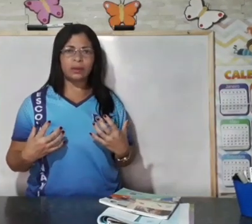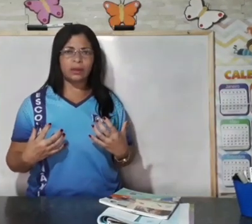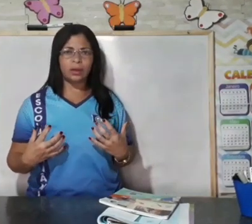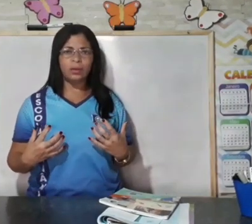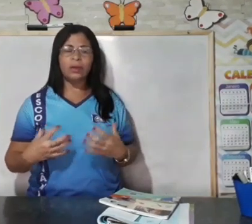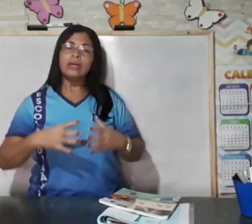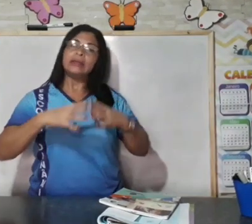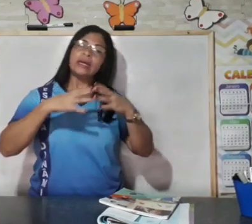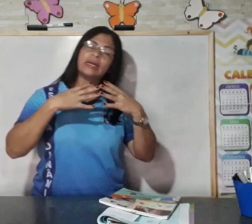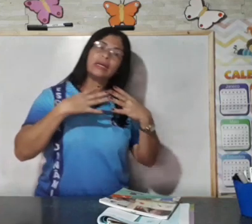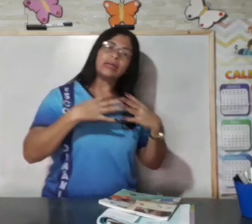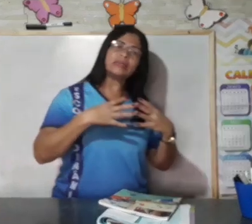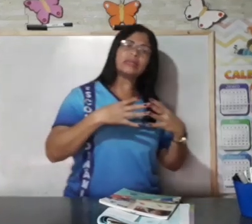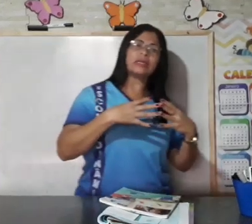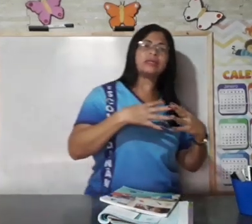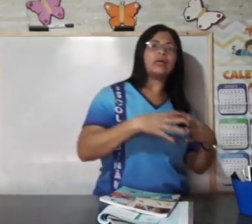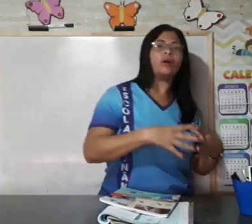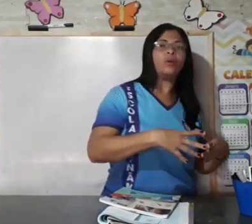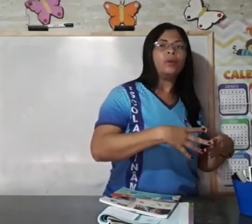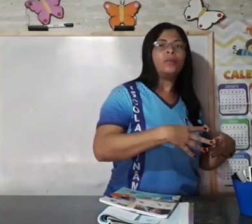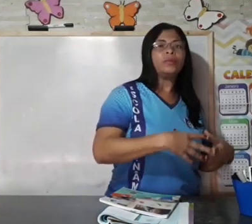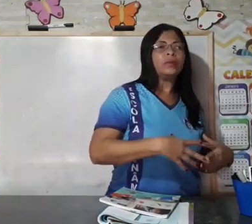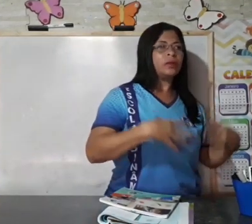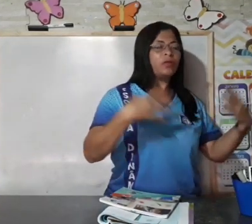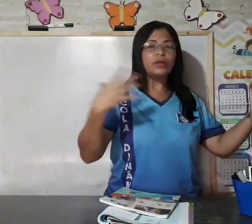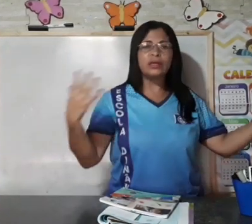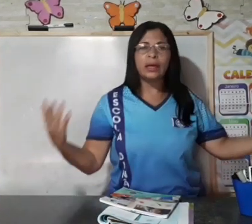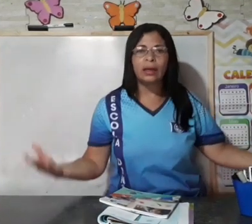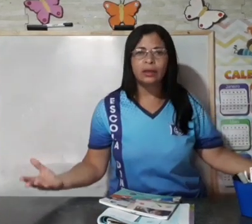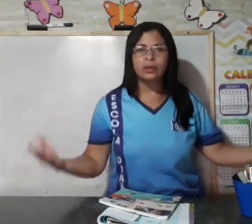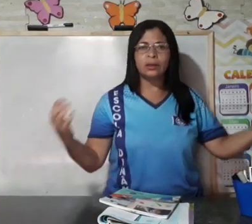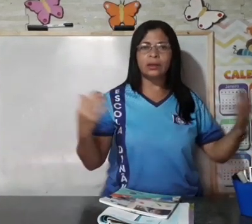entendeu? Tem crianças que são deficientes, que